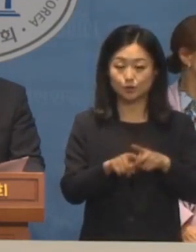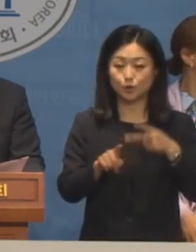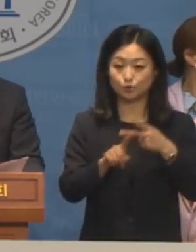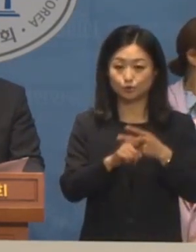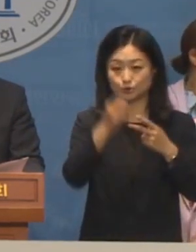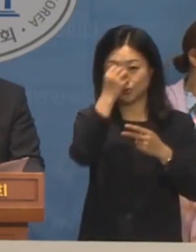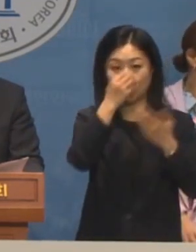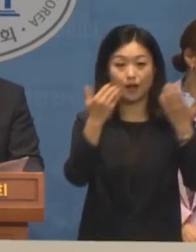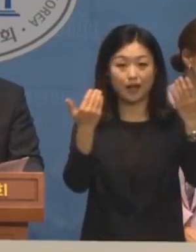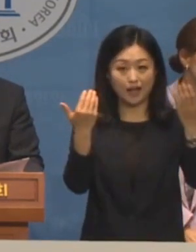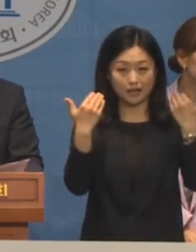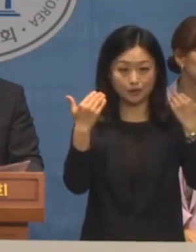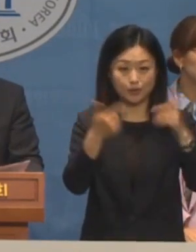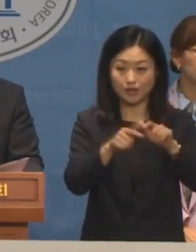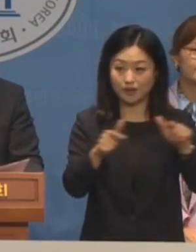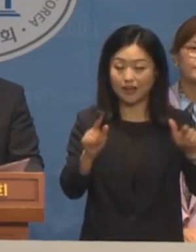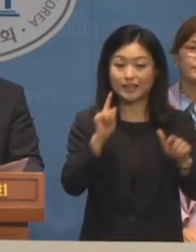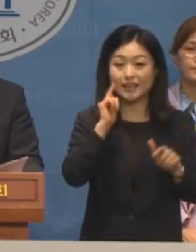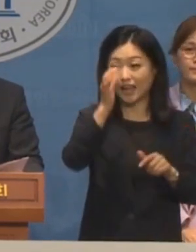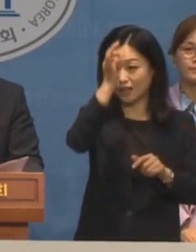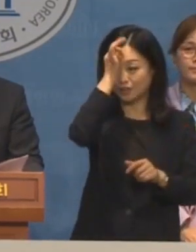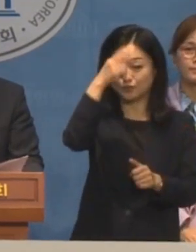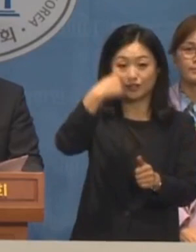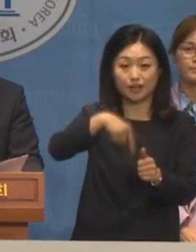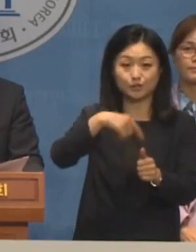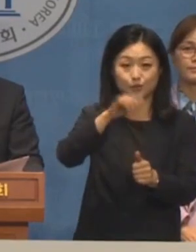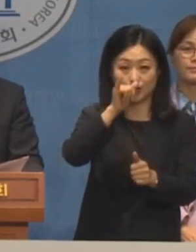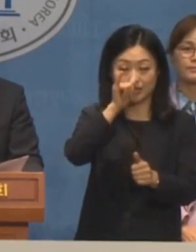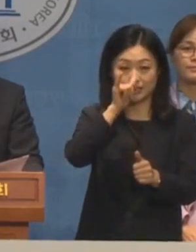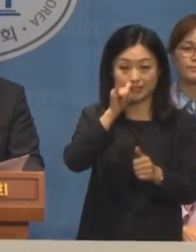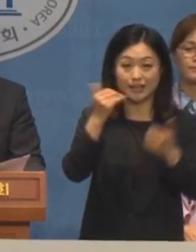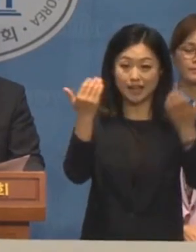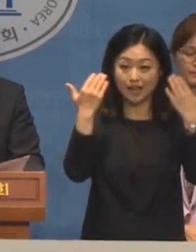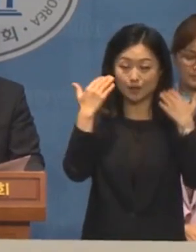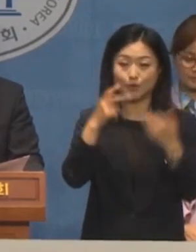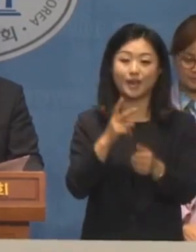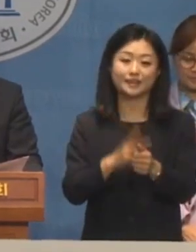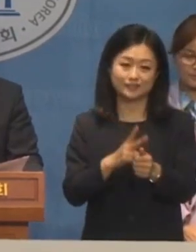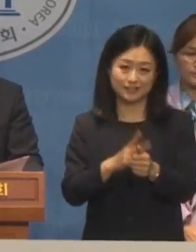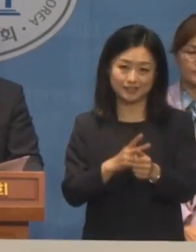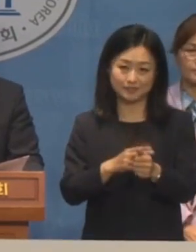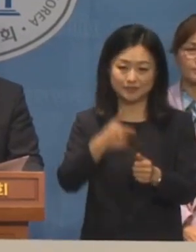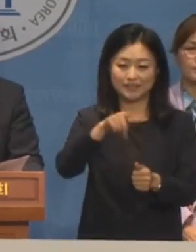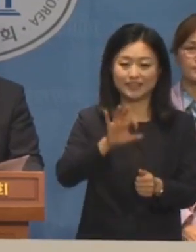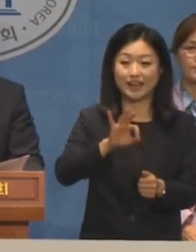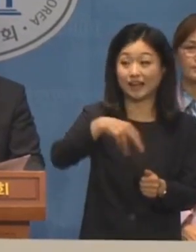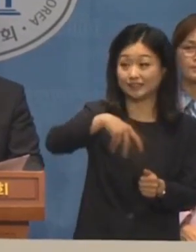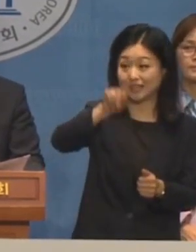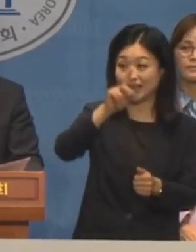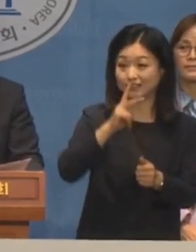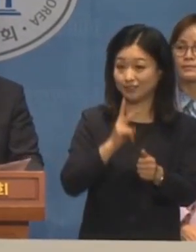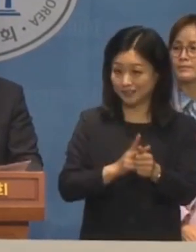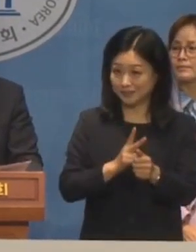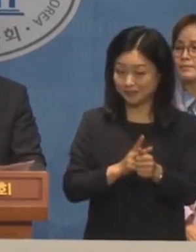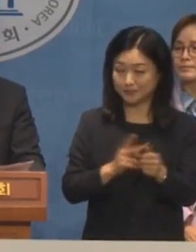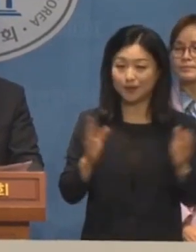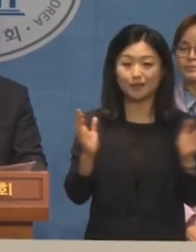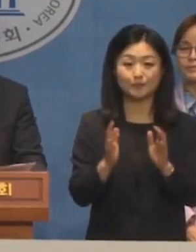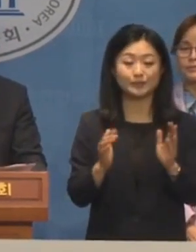다양한 분야에서 예술을 가르치고 계신 학교예술 강사분들과 함께 기자회견을 하게